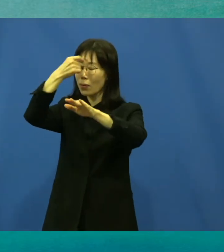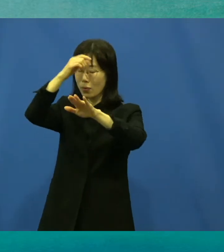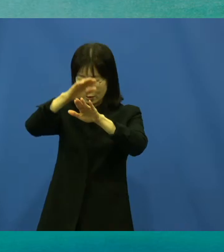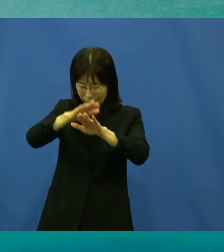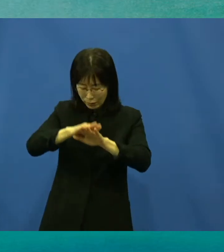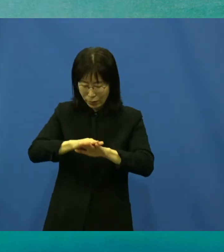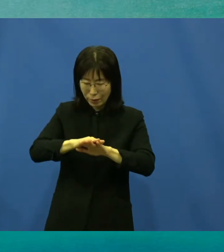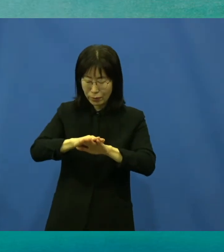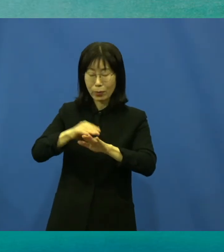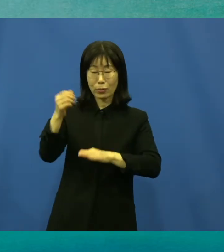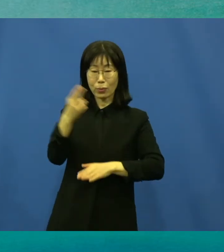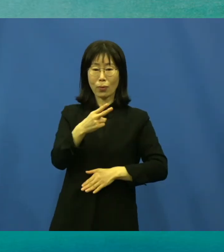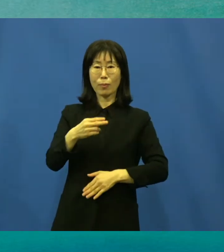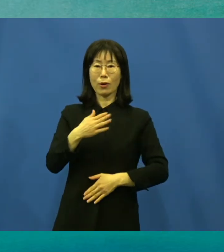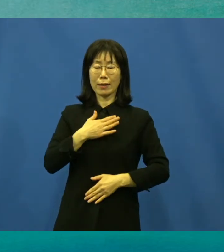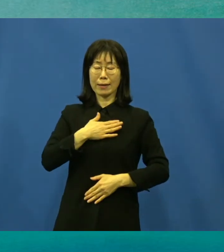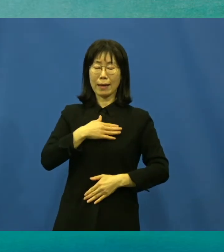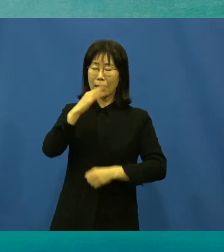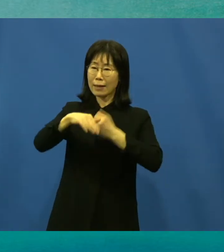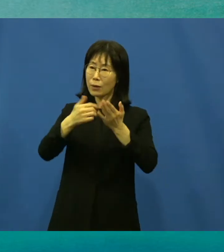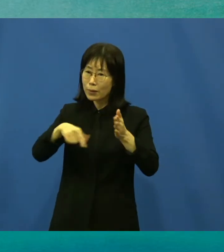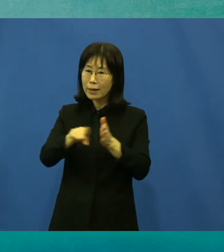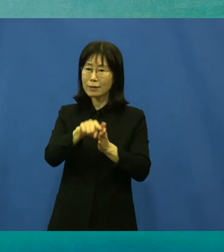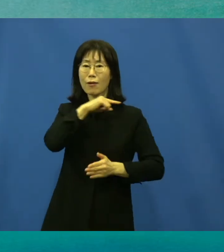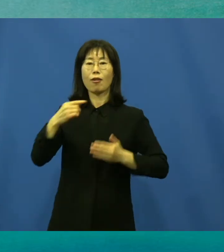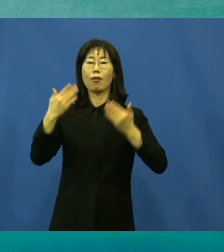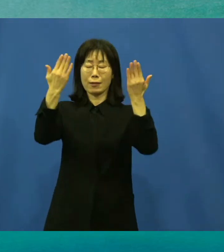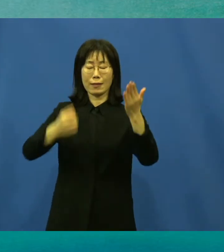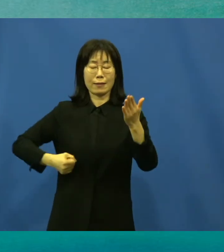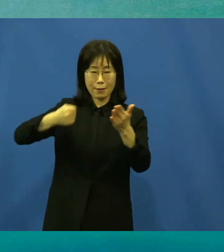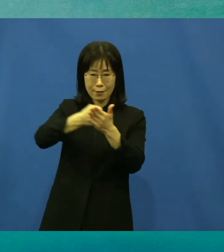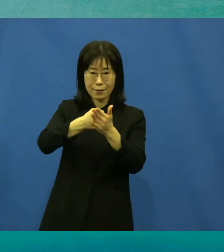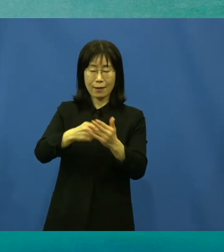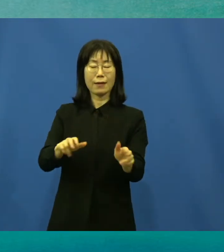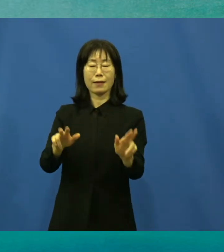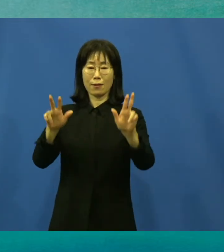결단합니다. 이것이 기도의 아름다운 마무리예요.